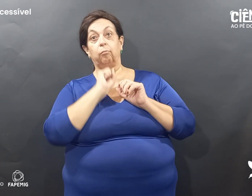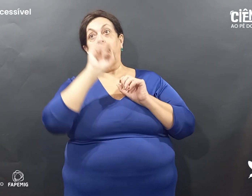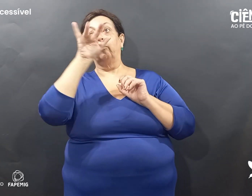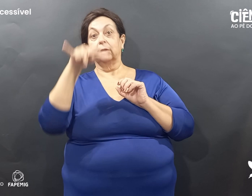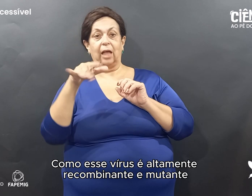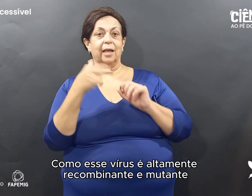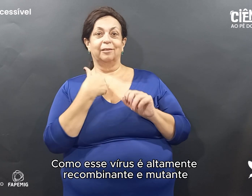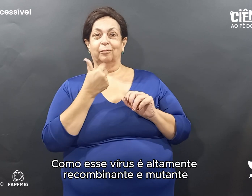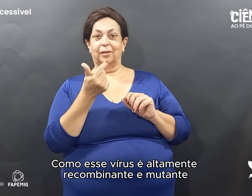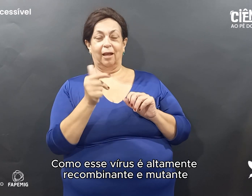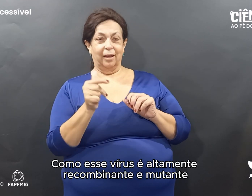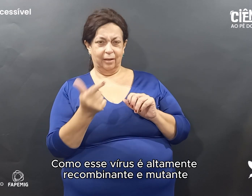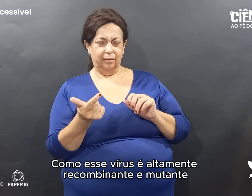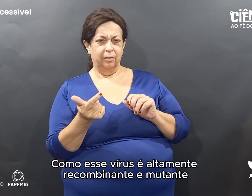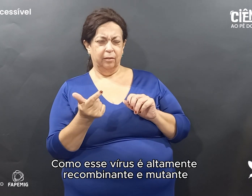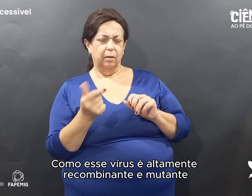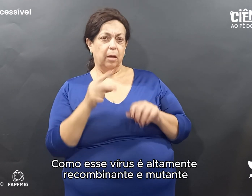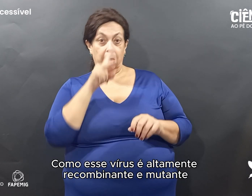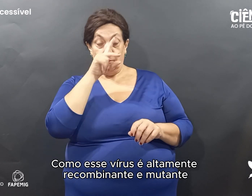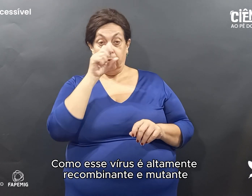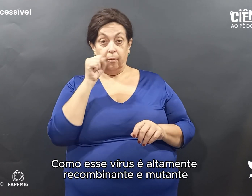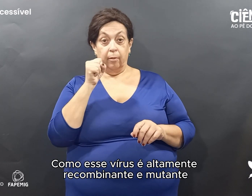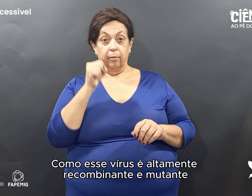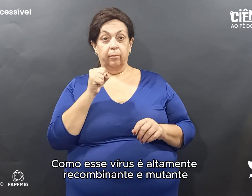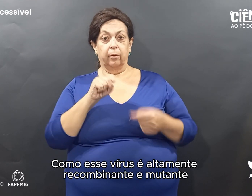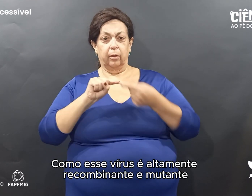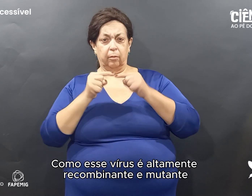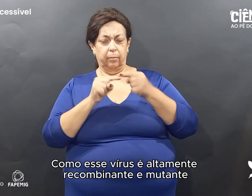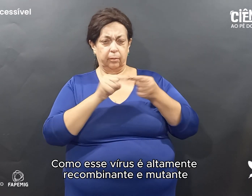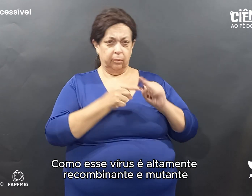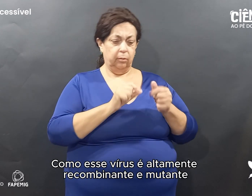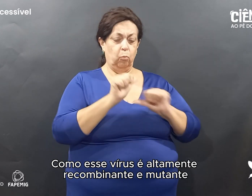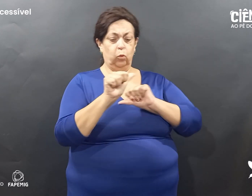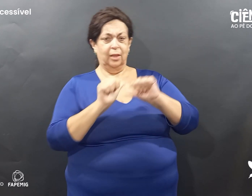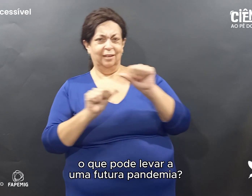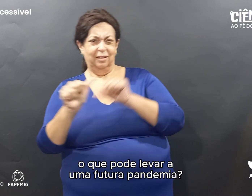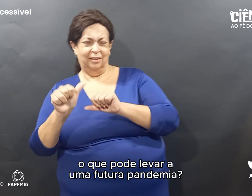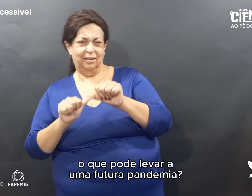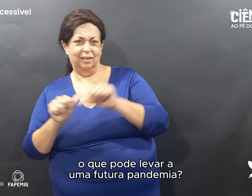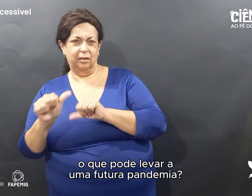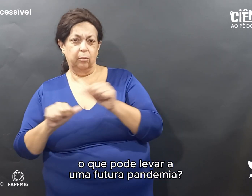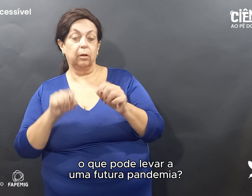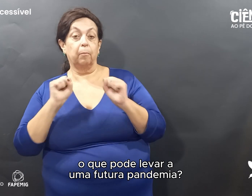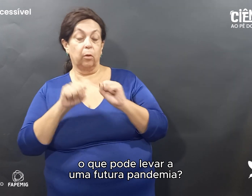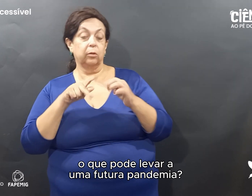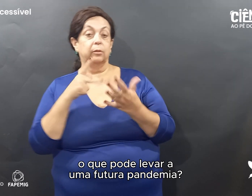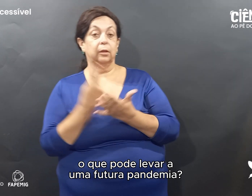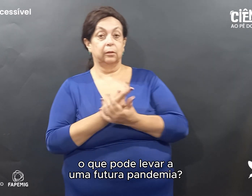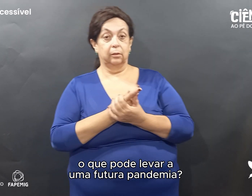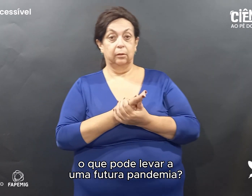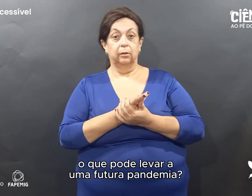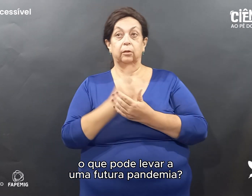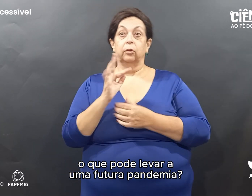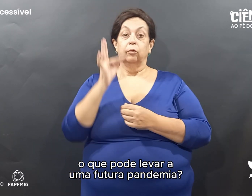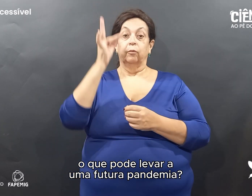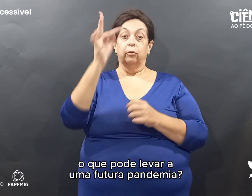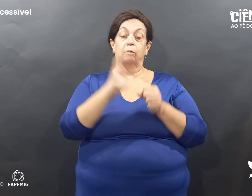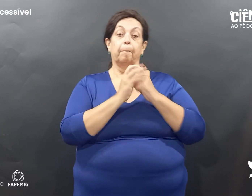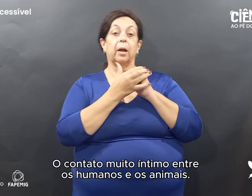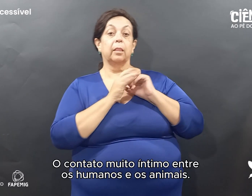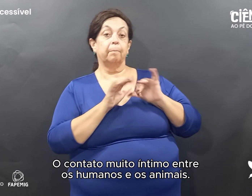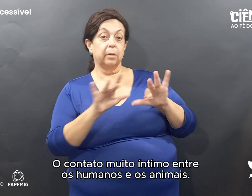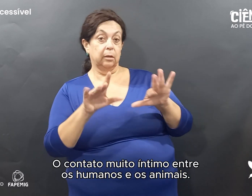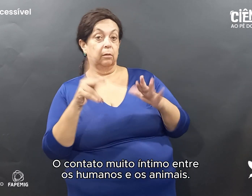vírus, tá? Como esse vírus ele é altamente recombinante e mutante, o que pode levar a uma futura pandemia,